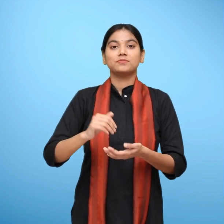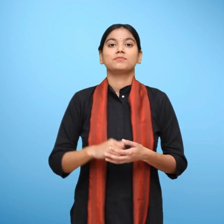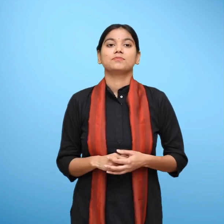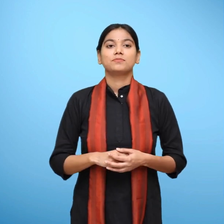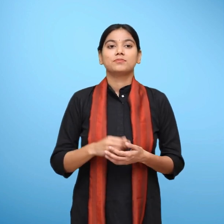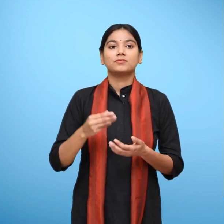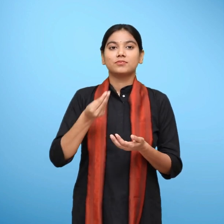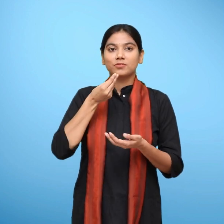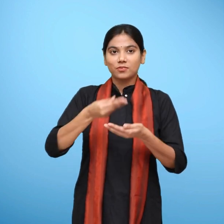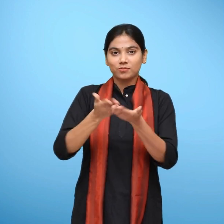में